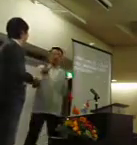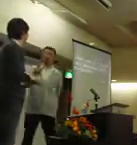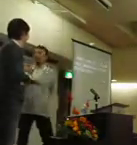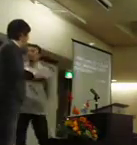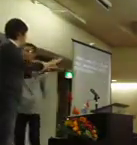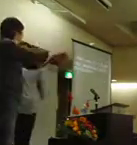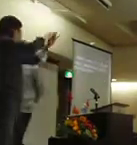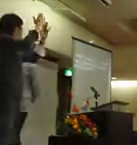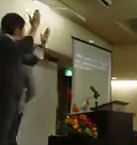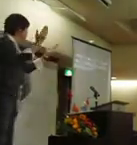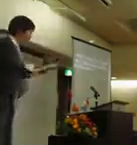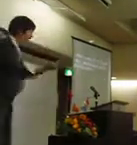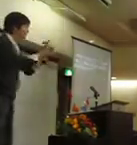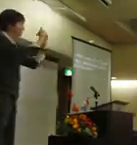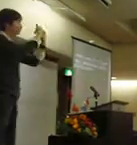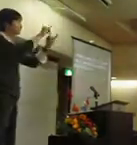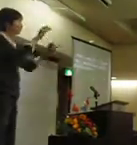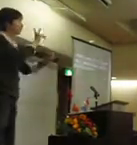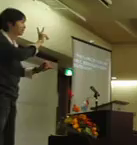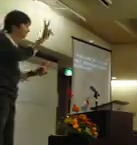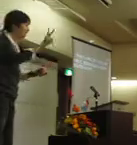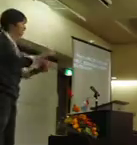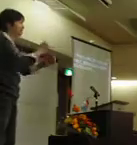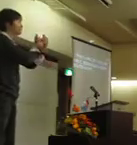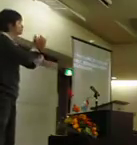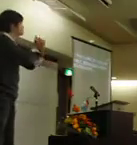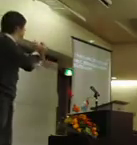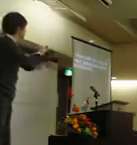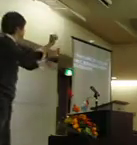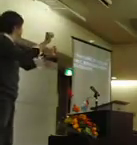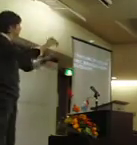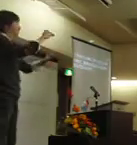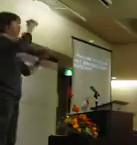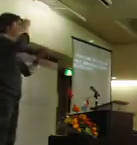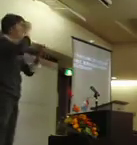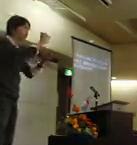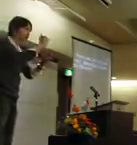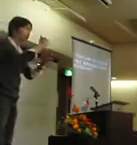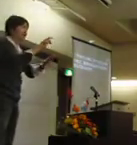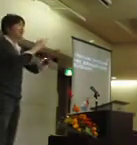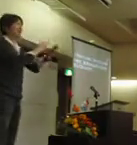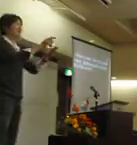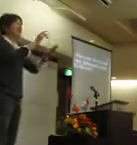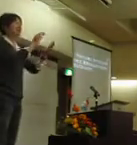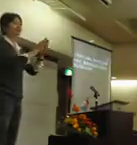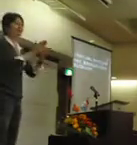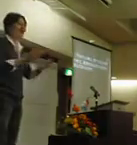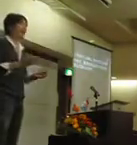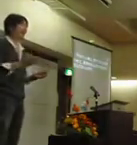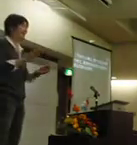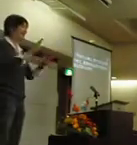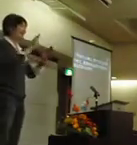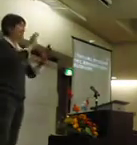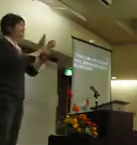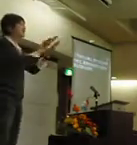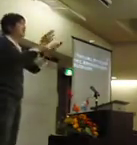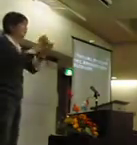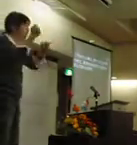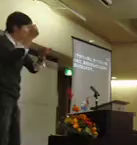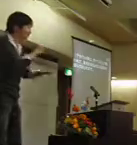すべての人が救われることを聖書も持ってこない牧師がよく見えた